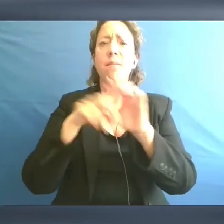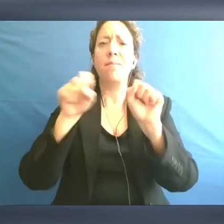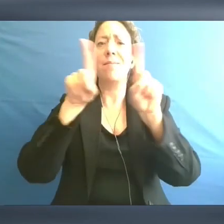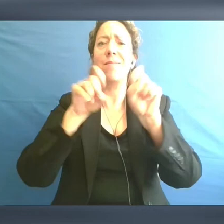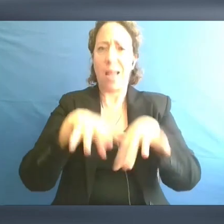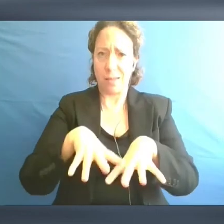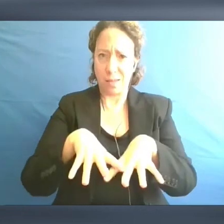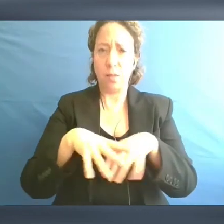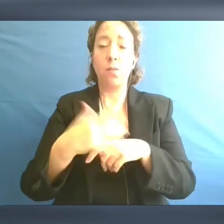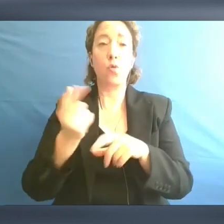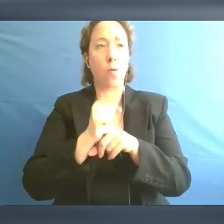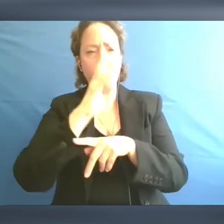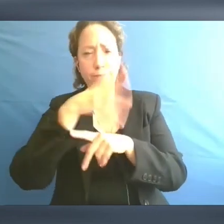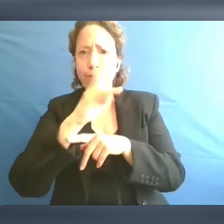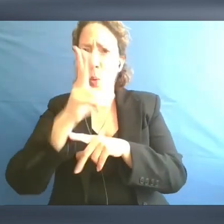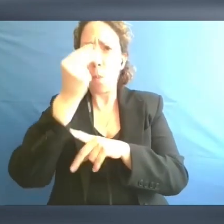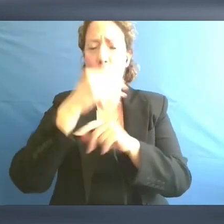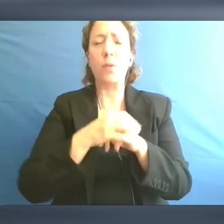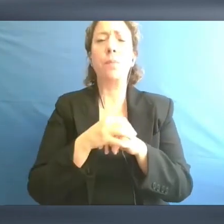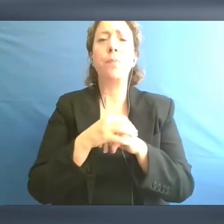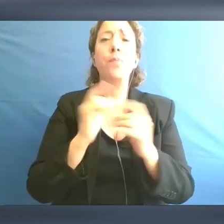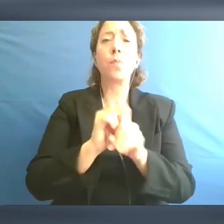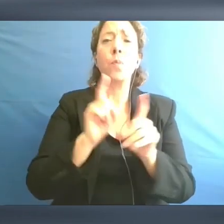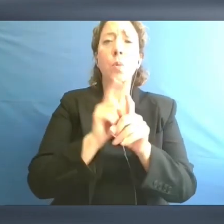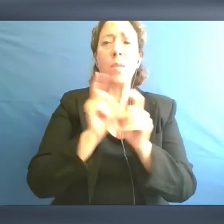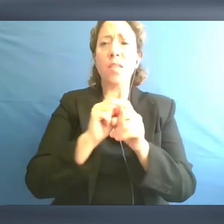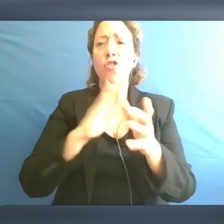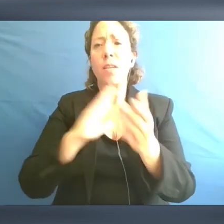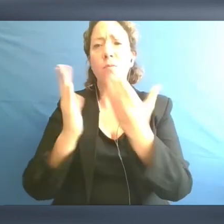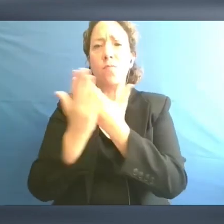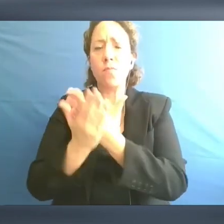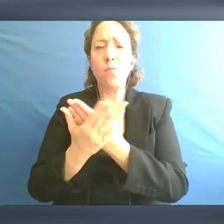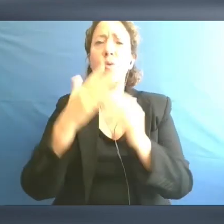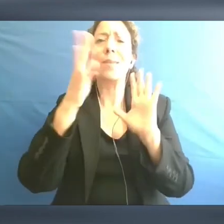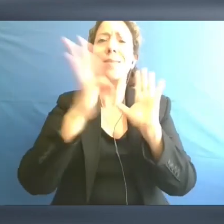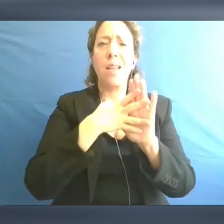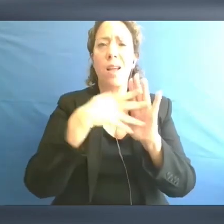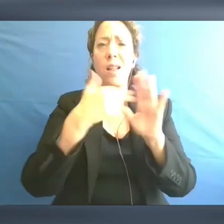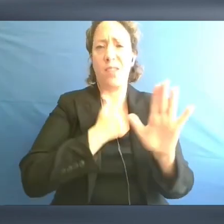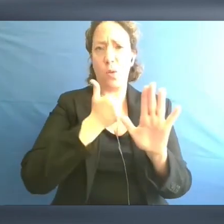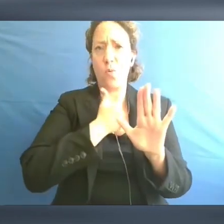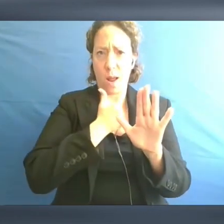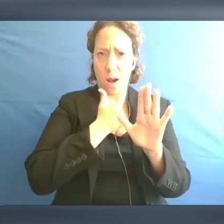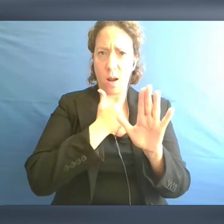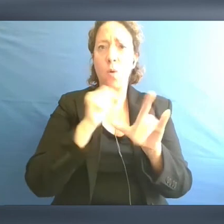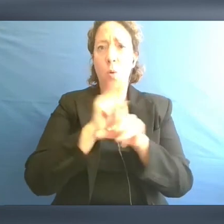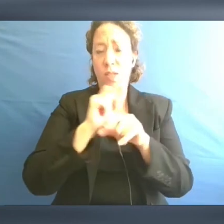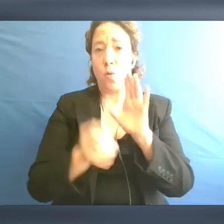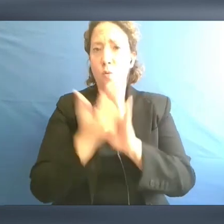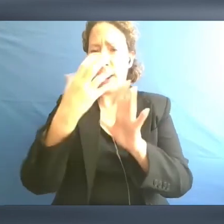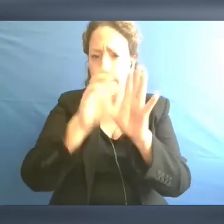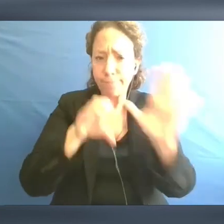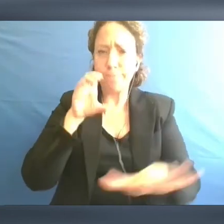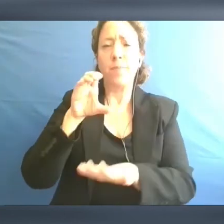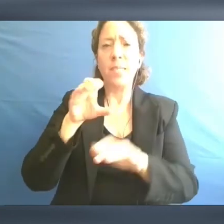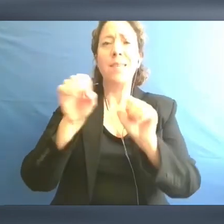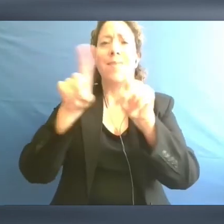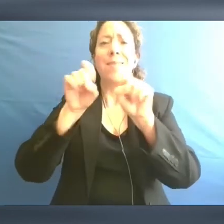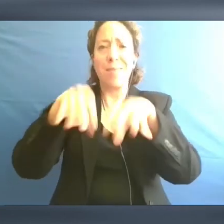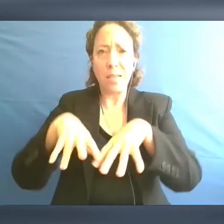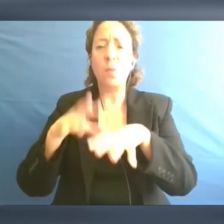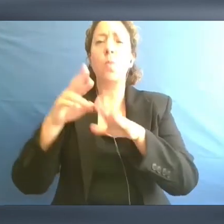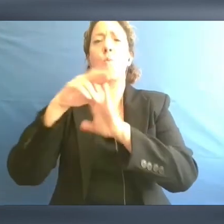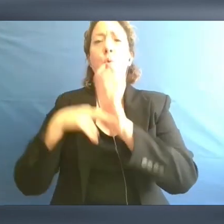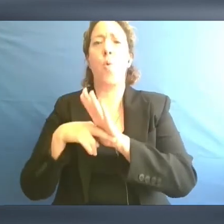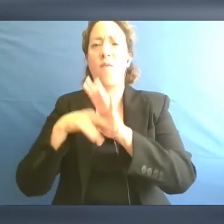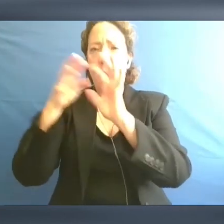de test. De même, dans les documents associés aux critères individuels, on a aussi une nouvelle section Test Rule avec une liste de